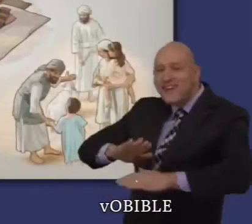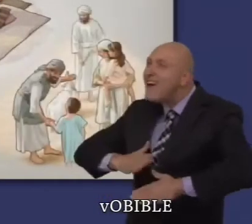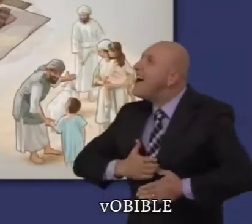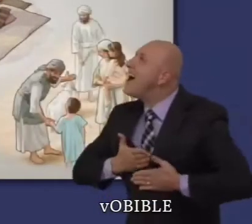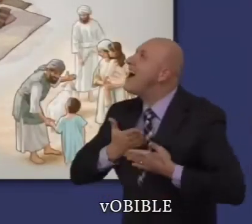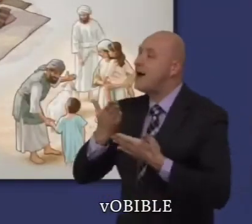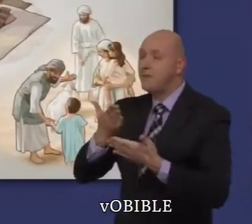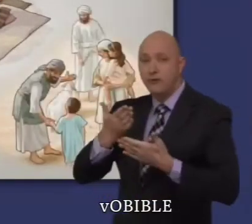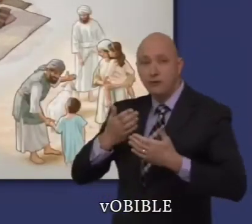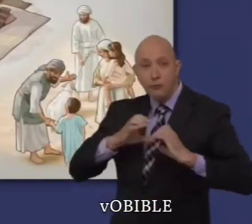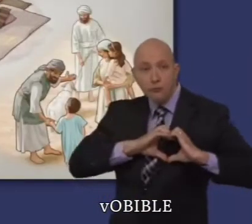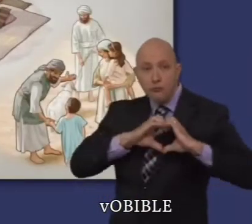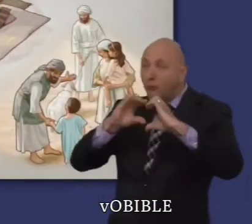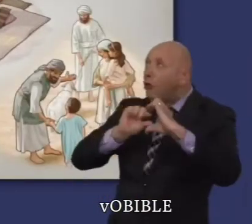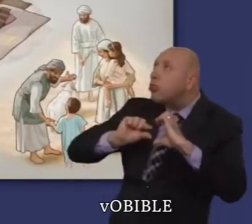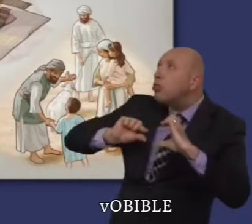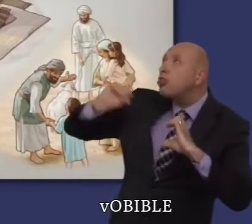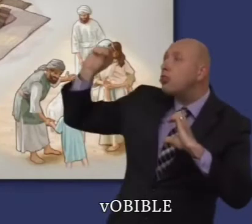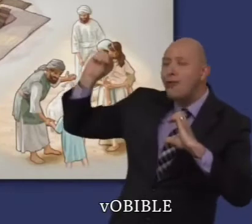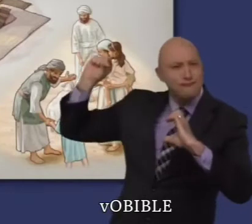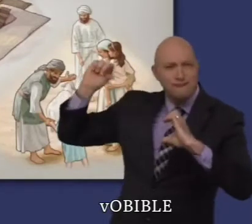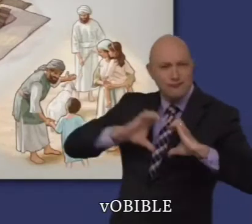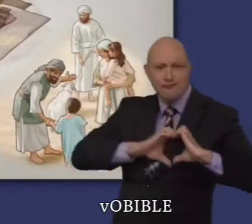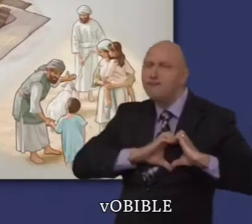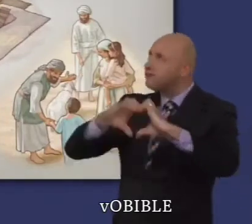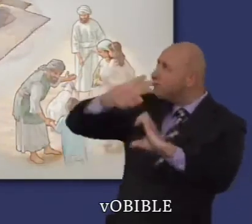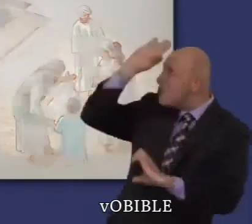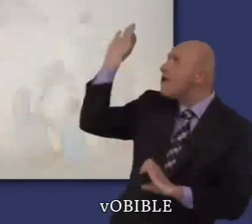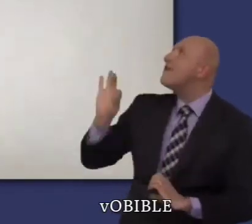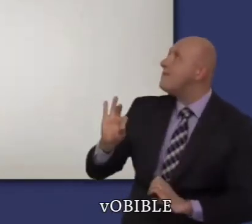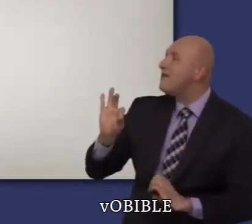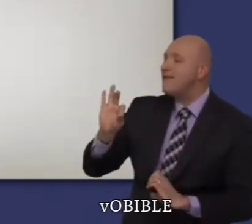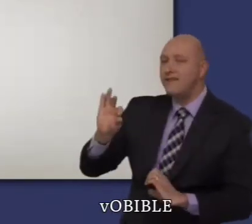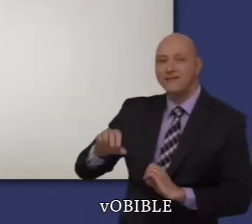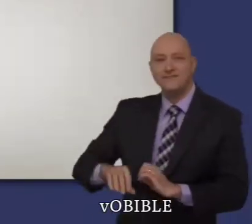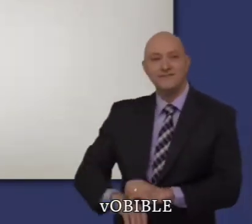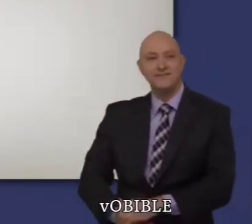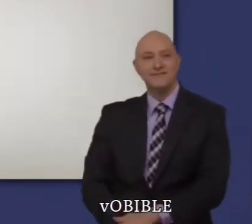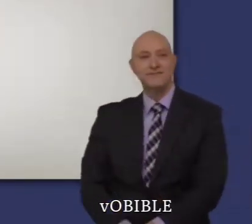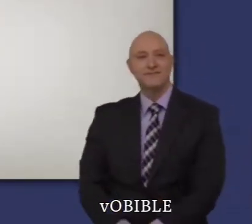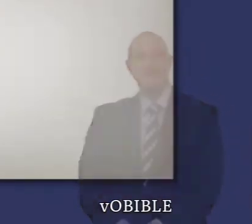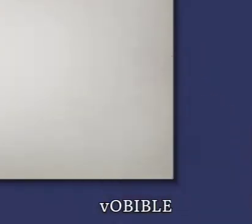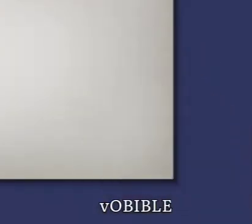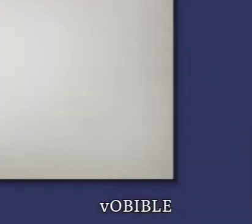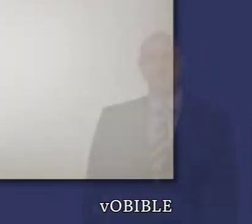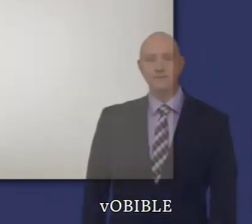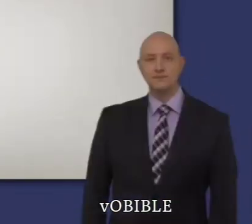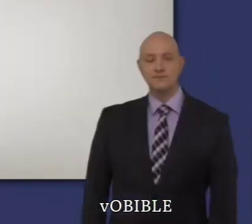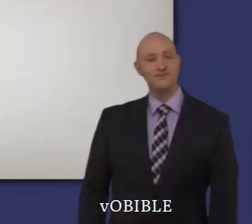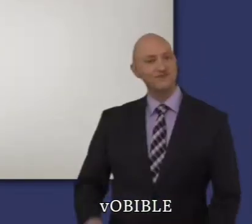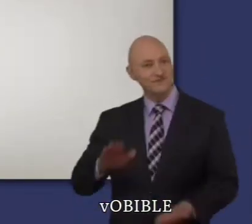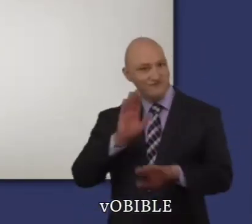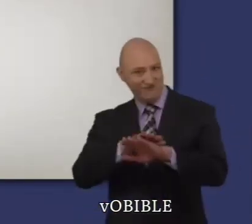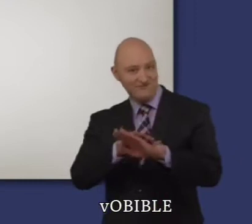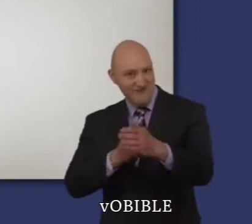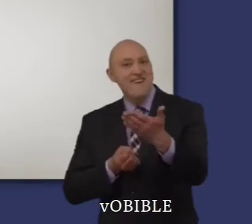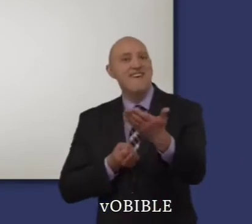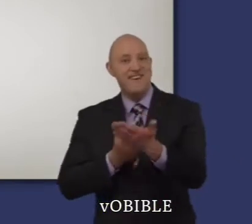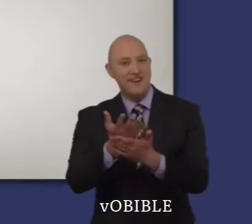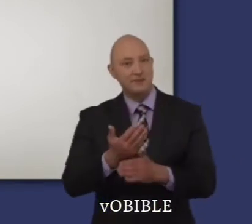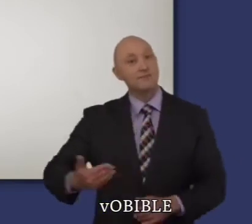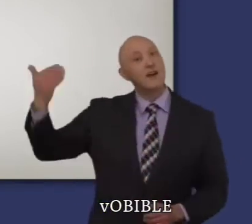Dans le deuxième discours, contenu dans les chapitres 5 à 26, Moïse exhorte le peuple à obéir aux commandements de Dieu, non par sens